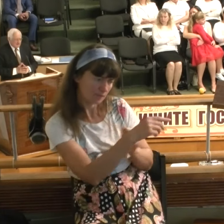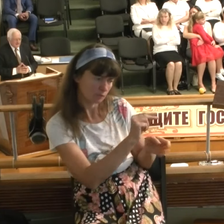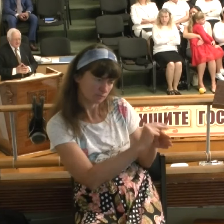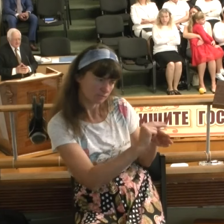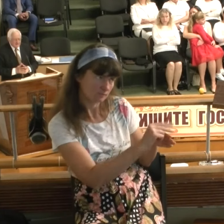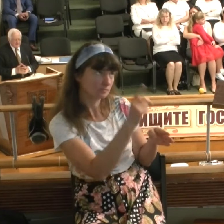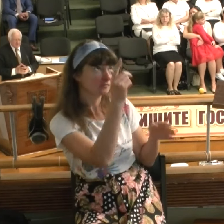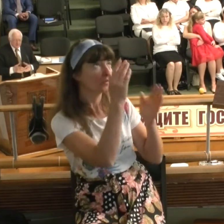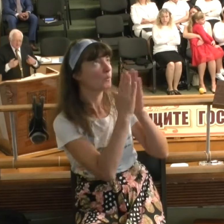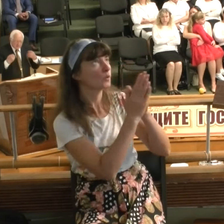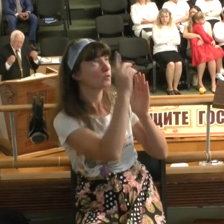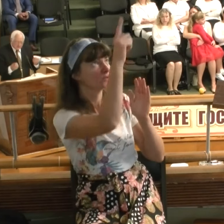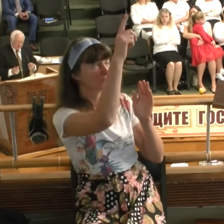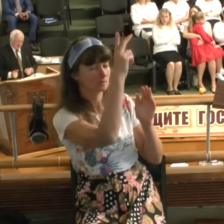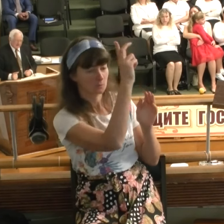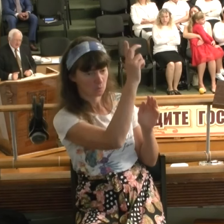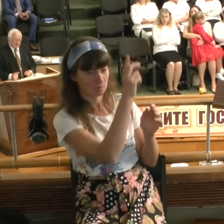проявляется